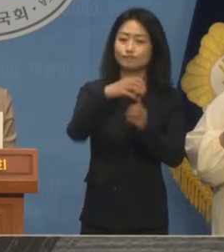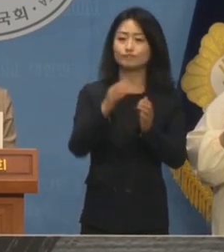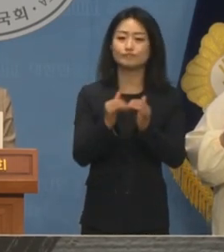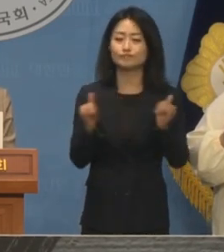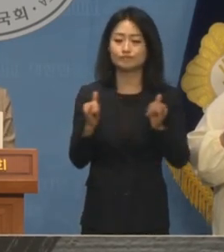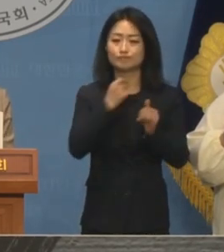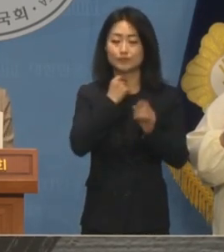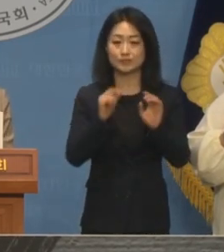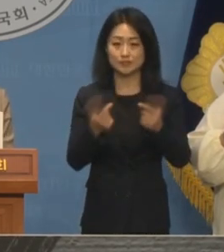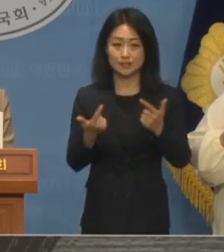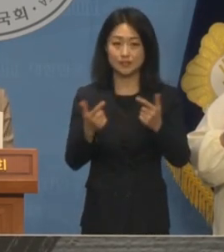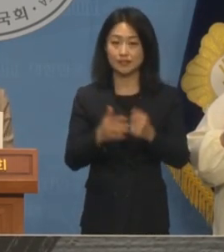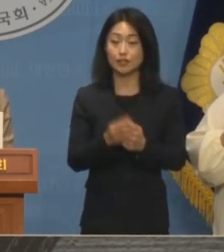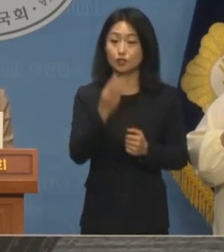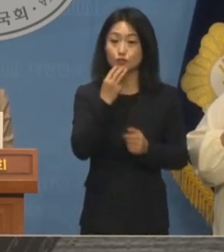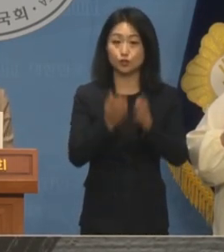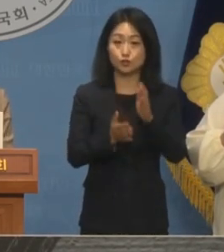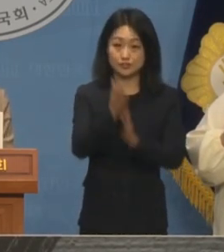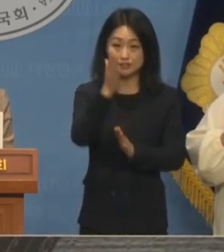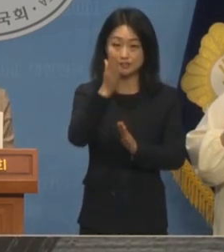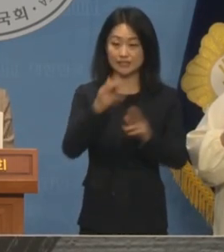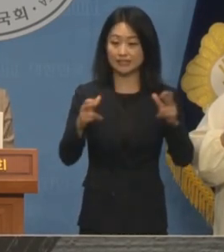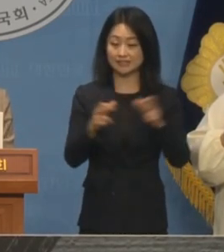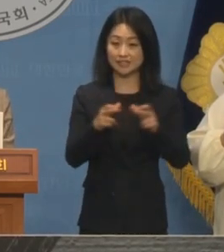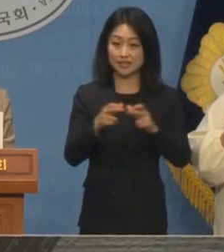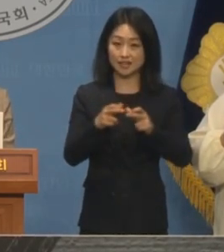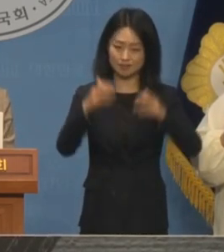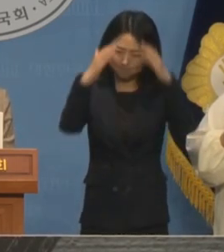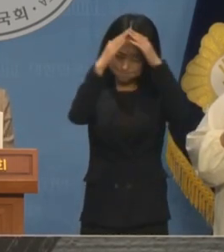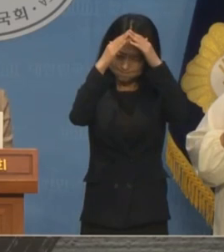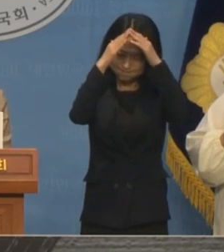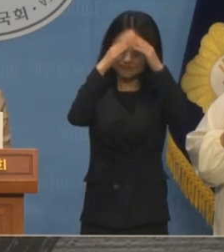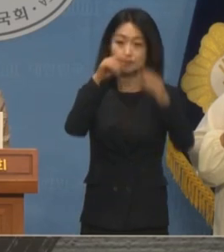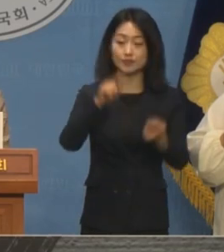지원조례 폐지 중간 촉구 기자회견 시작하도록 하겠습니다.